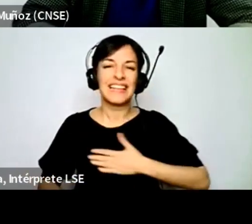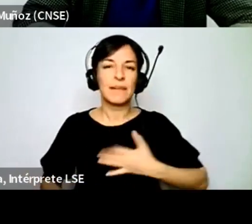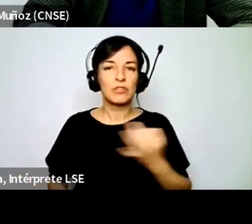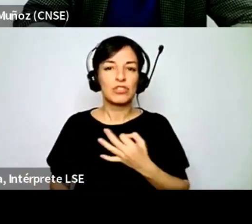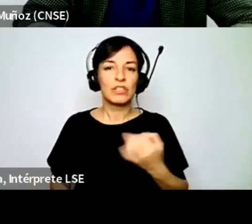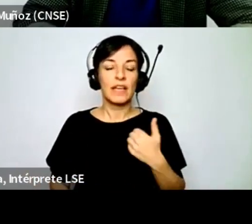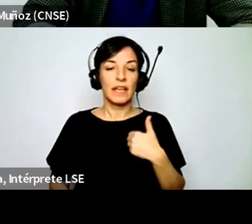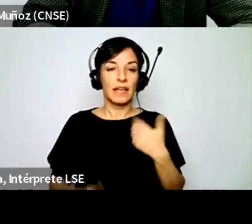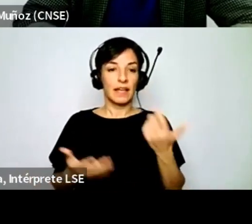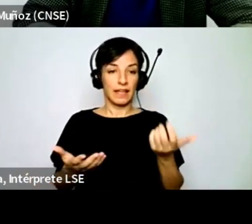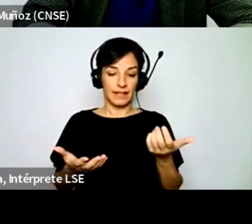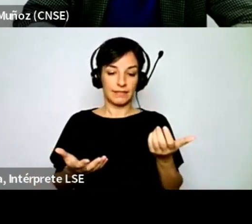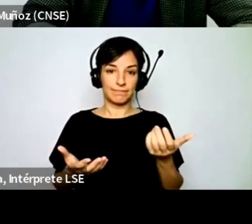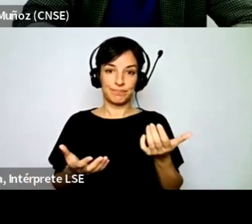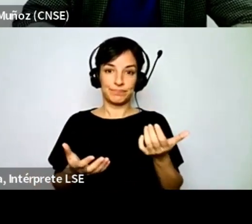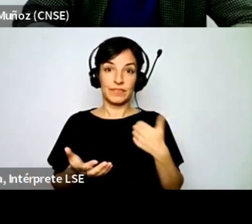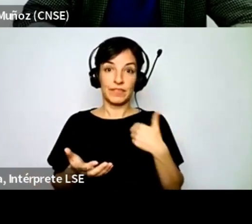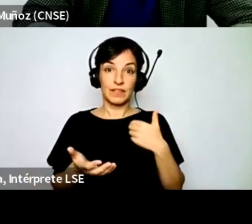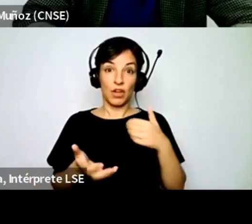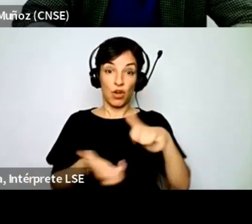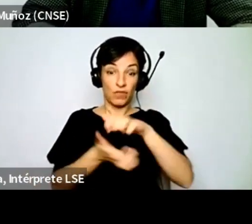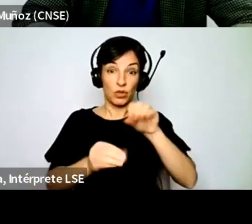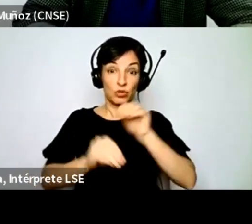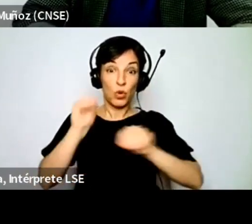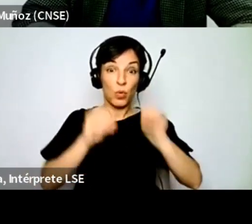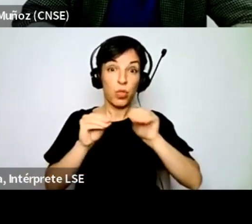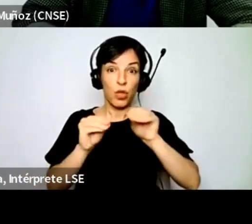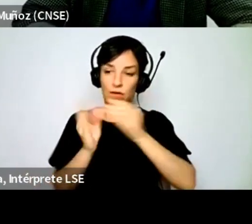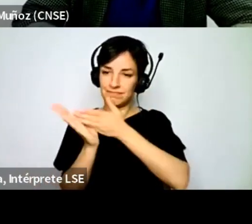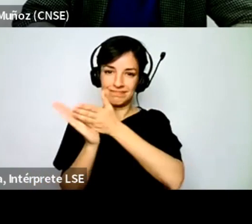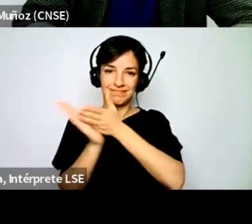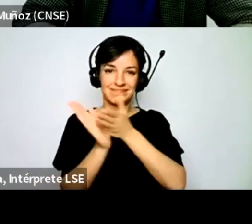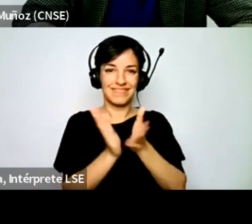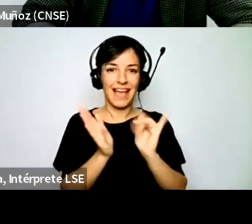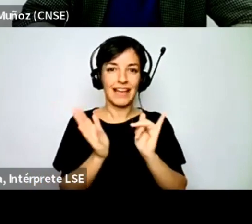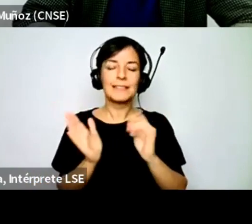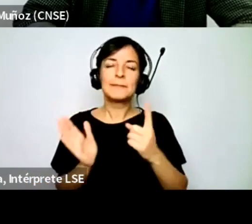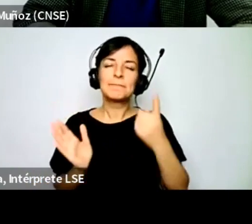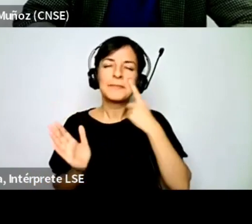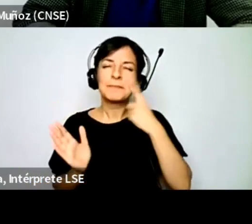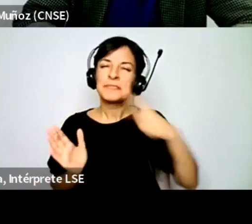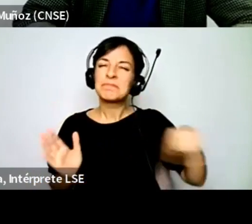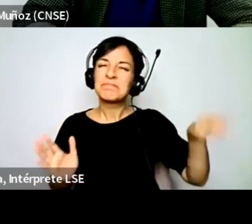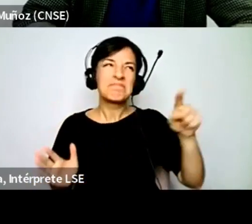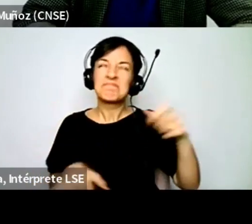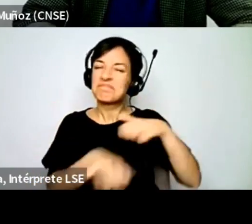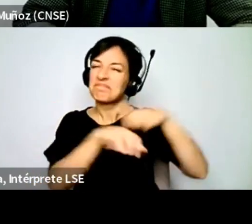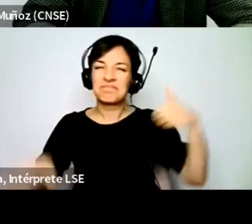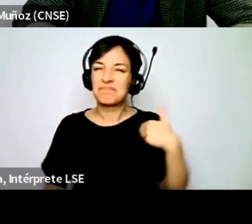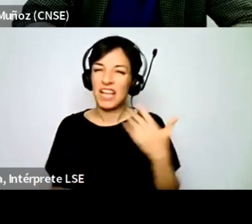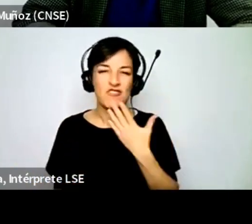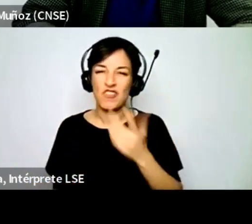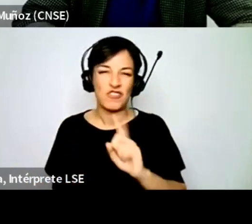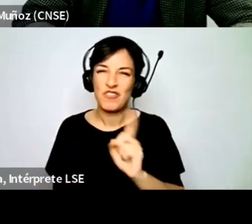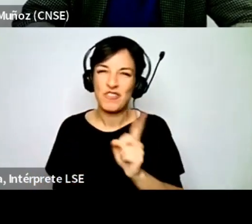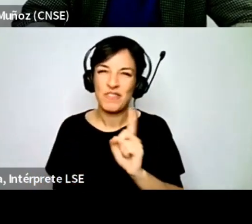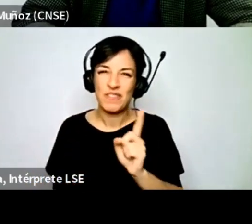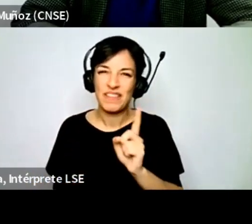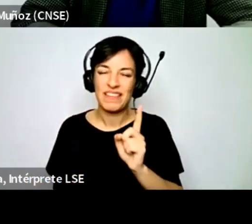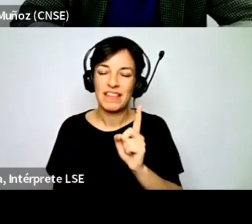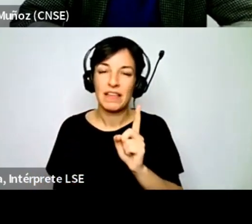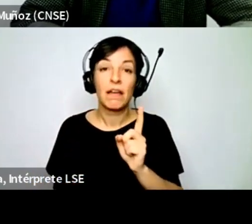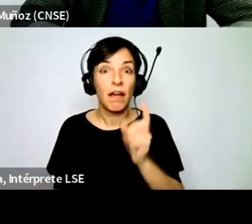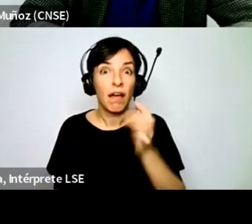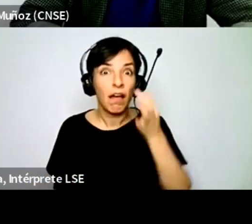tipos de solución de conflictos que no son habitualmente conocidos y que realmente